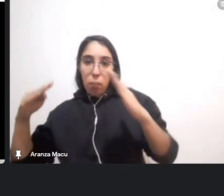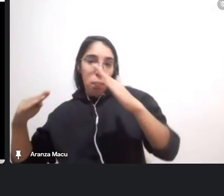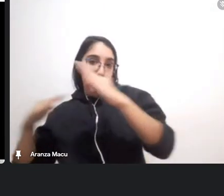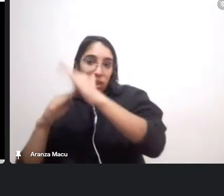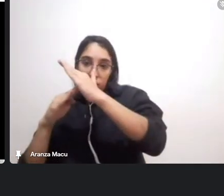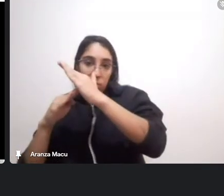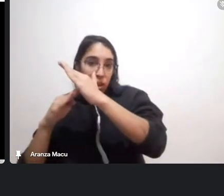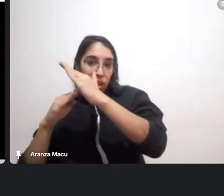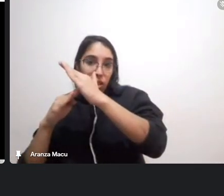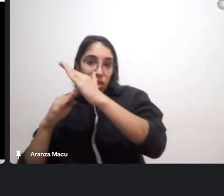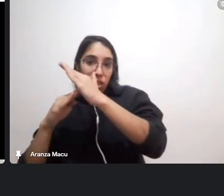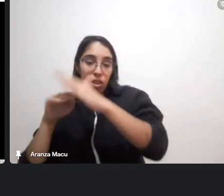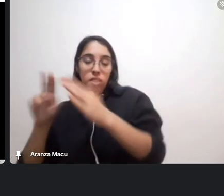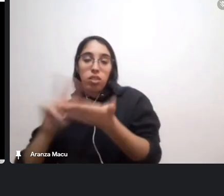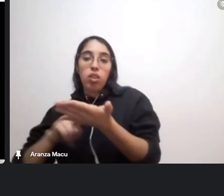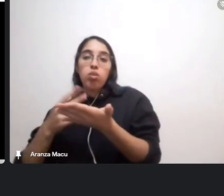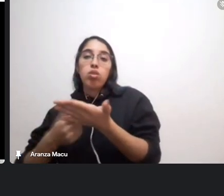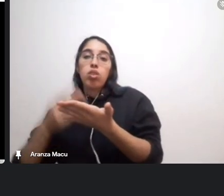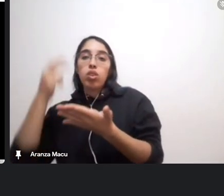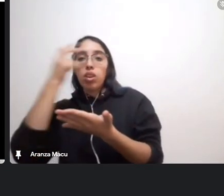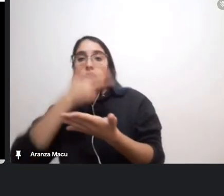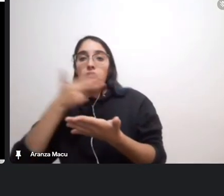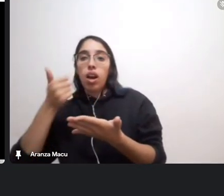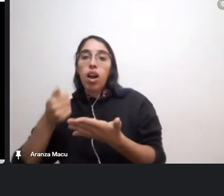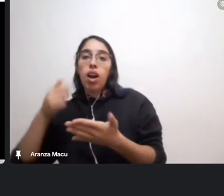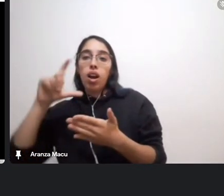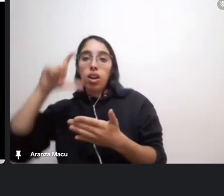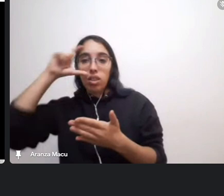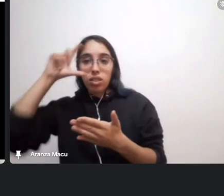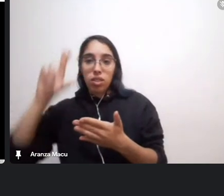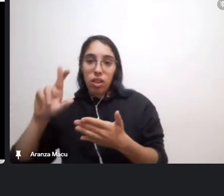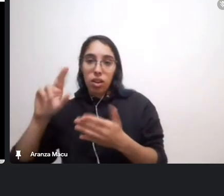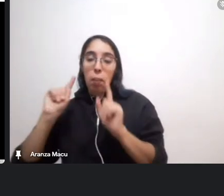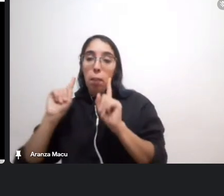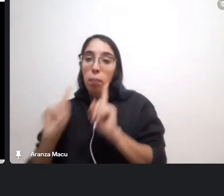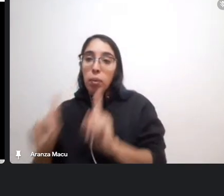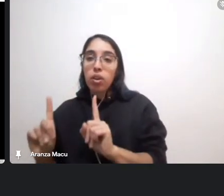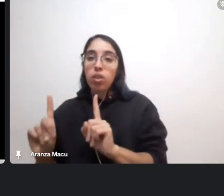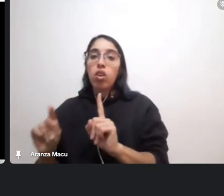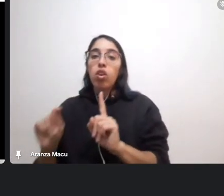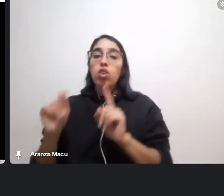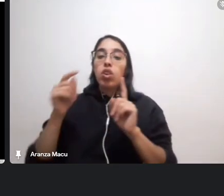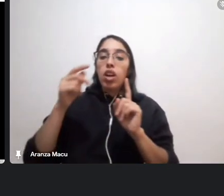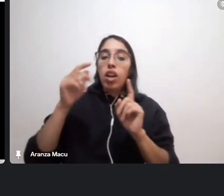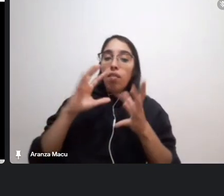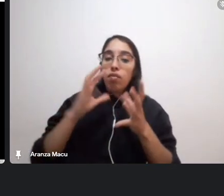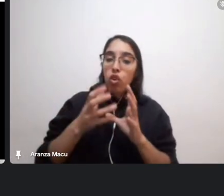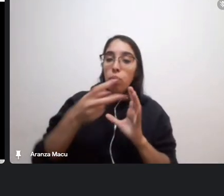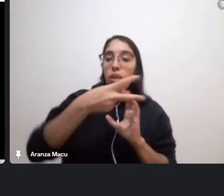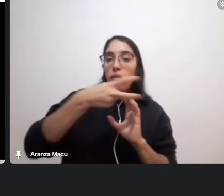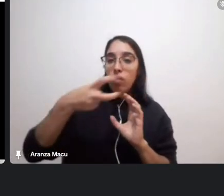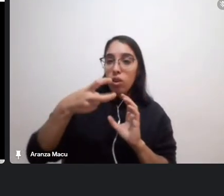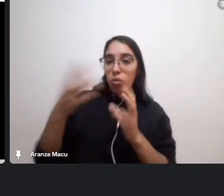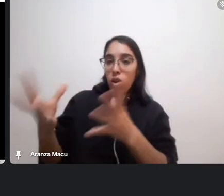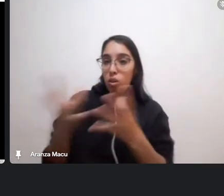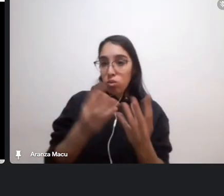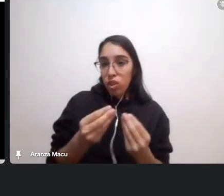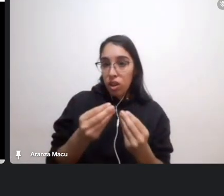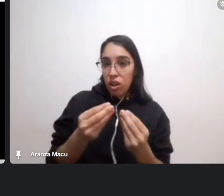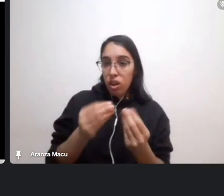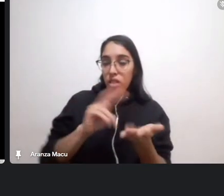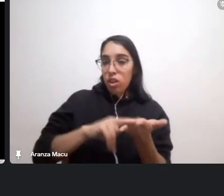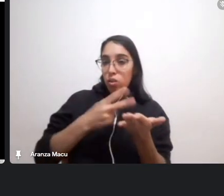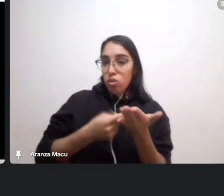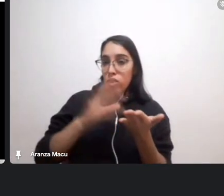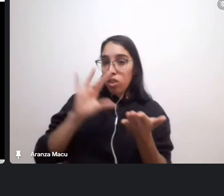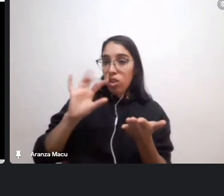hacer, ¿sí? Pero si acompaña otro verbo, no se traduce. Me va a estar marcando la persona